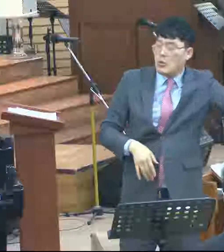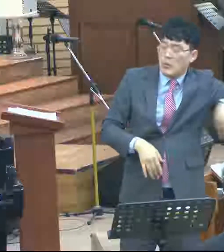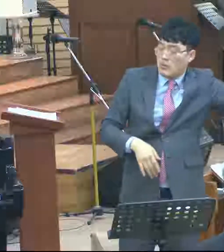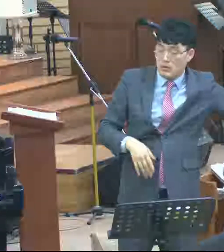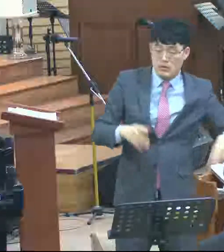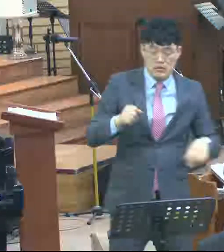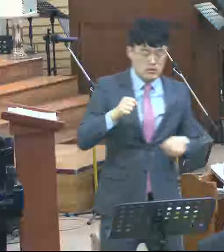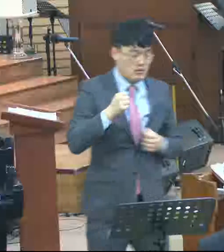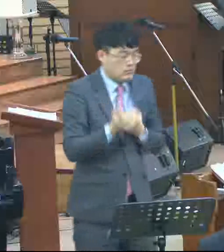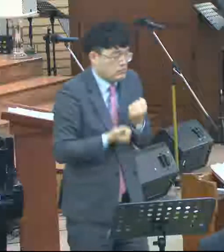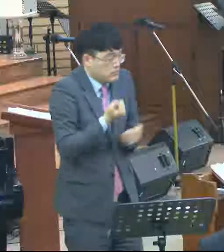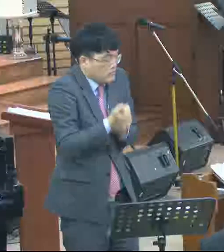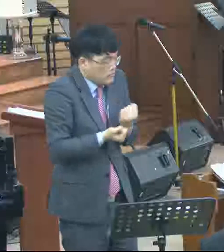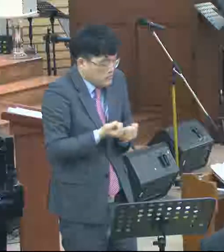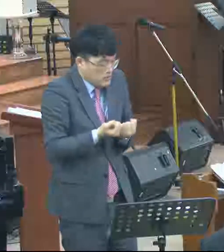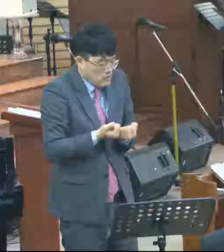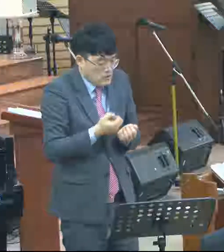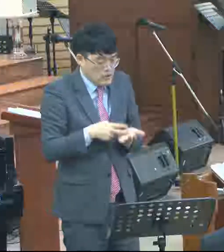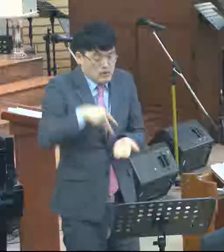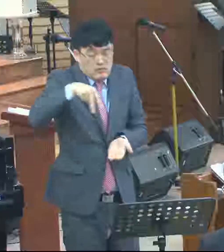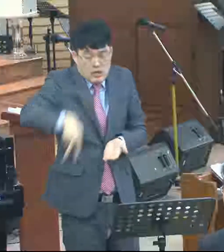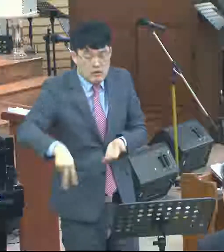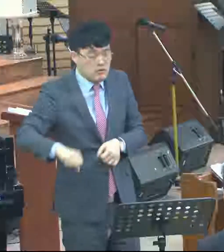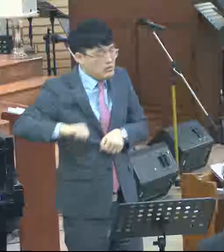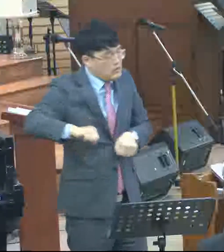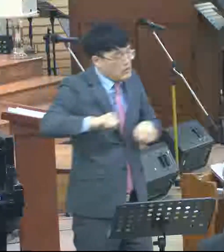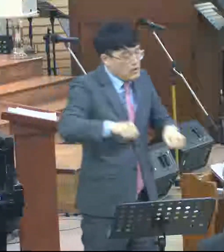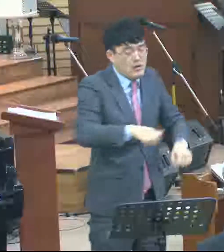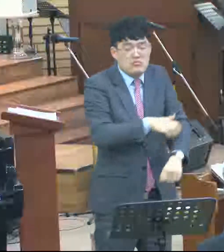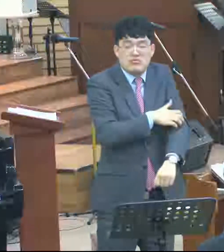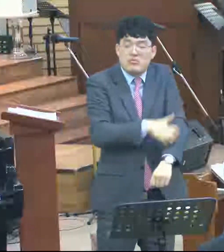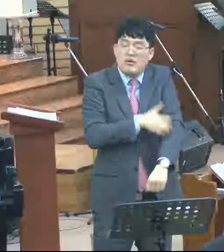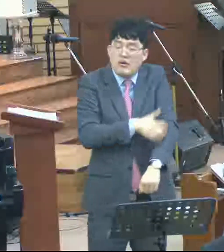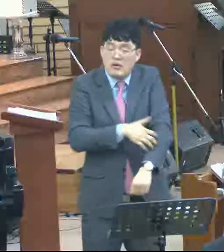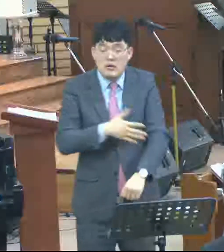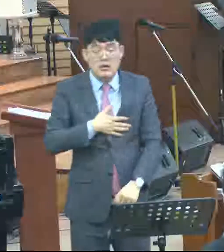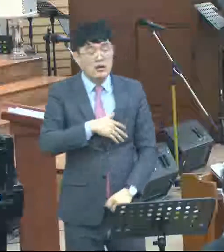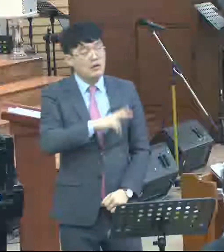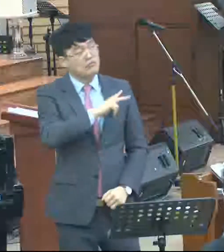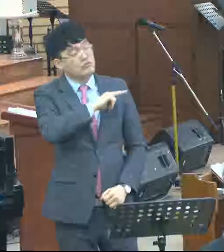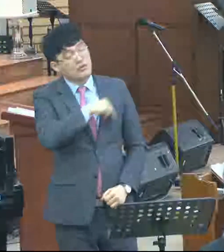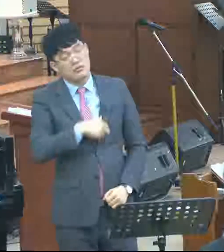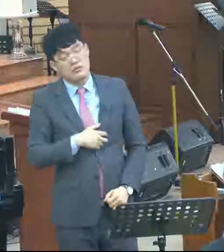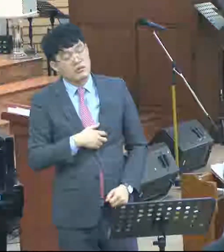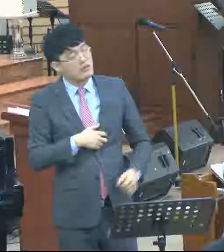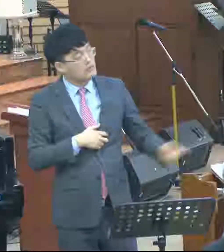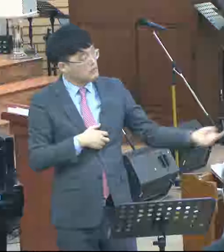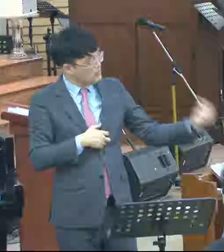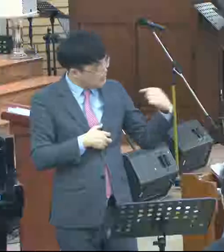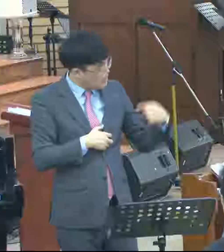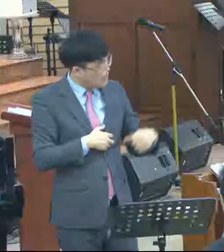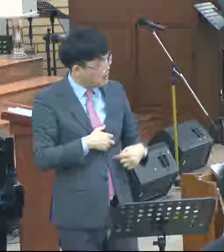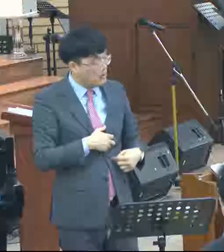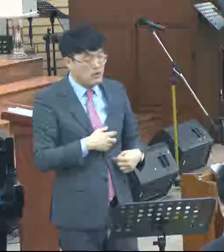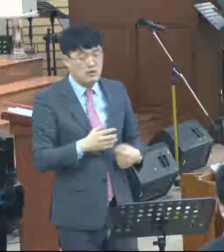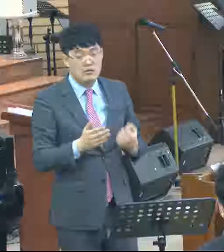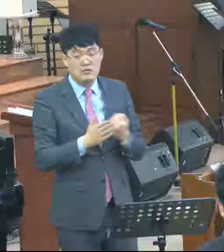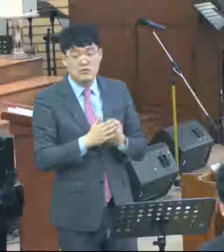내려가지고 자전거를 들고 그쪽으로 가야 되거든요. 근데 이 미첼이라는 의원이